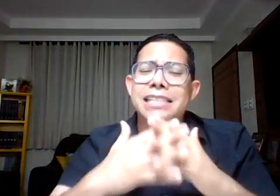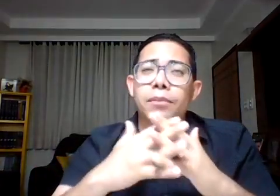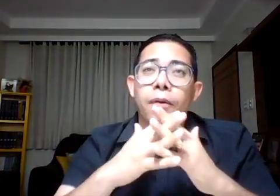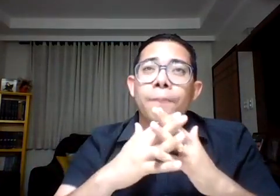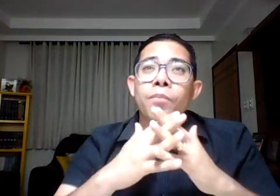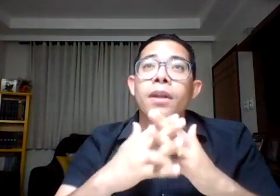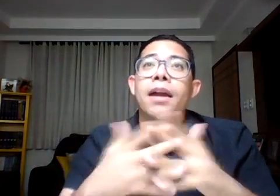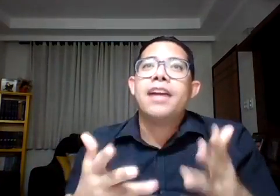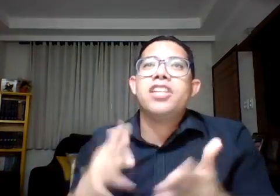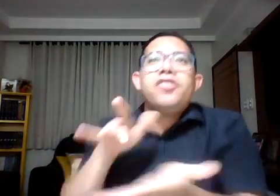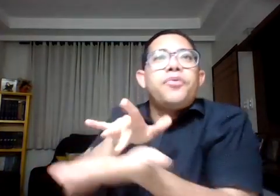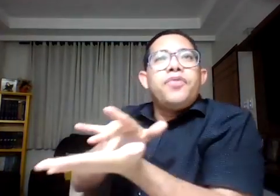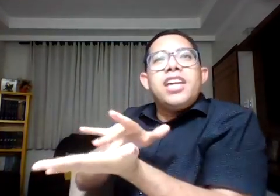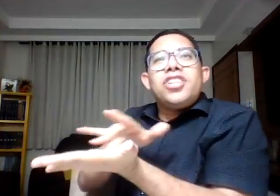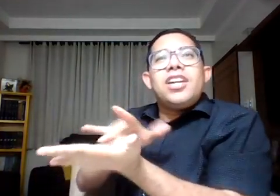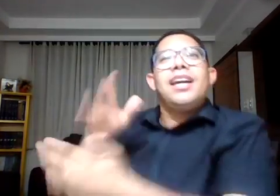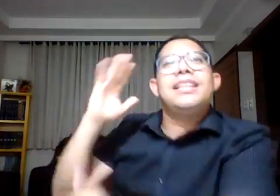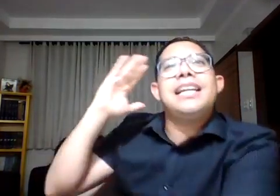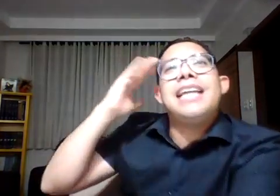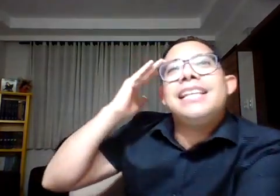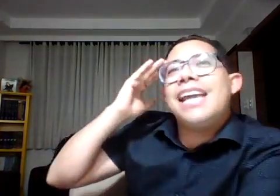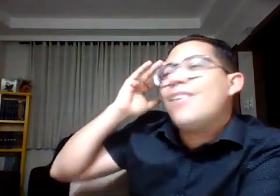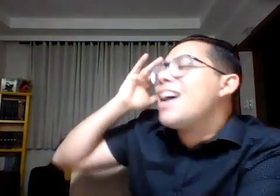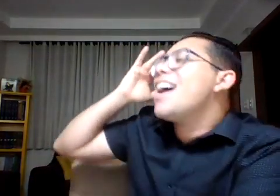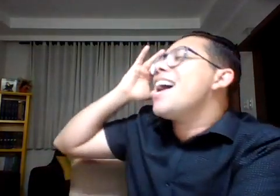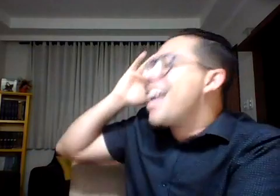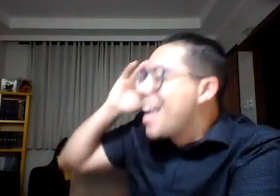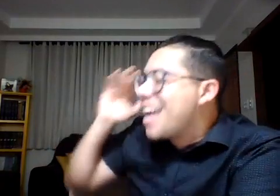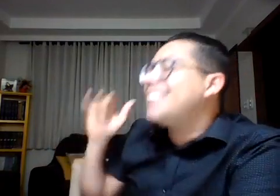complicadíssimo. A gente finge que está entendendo.